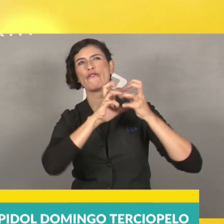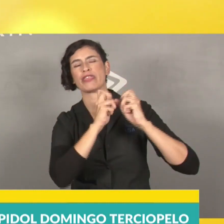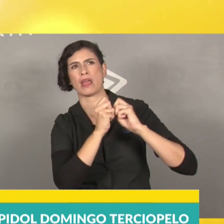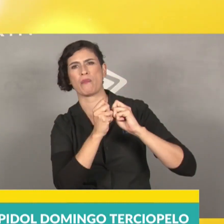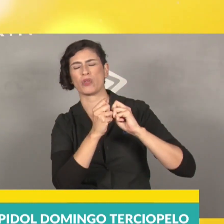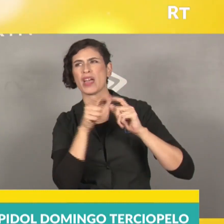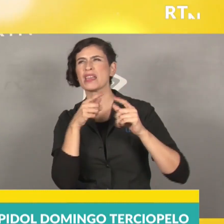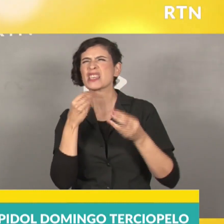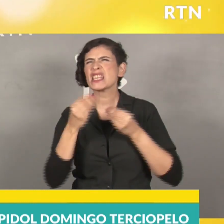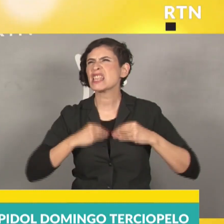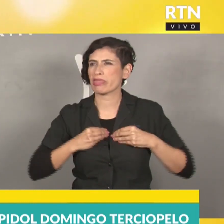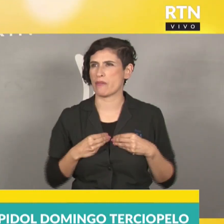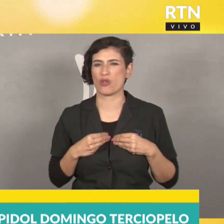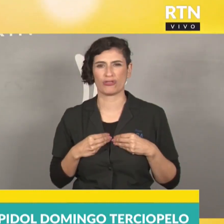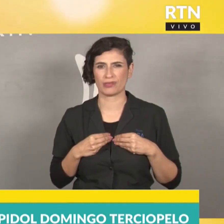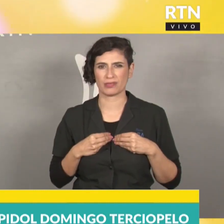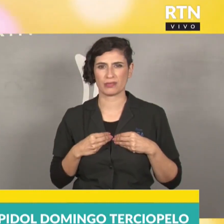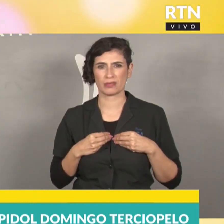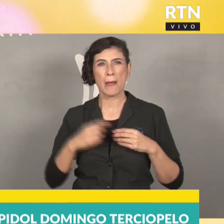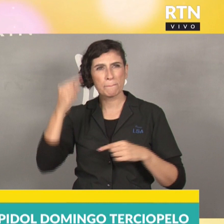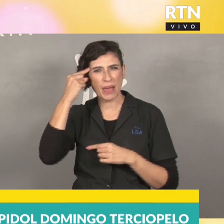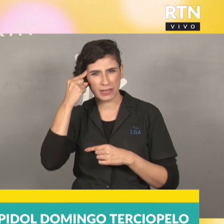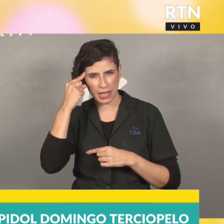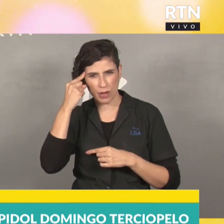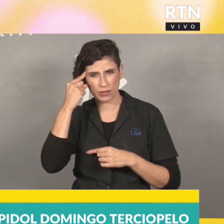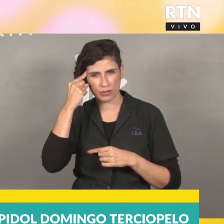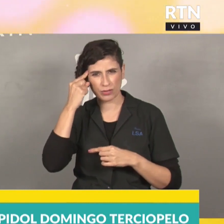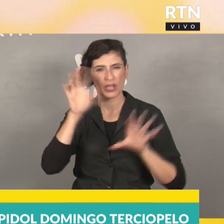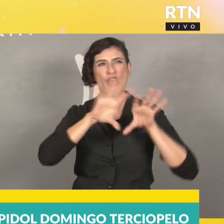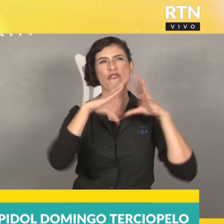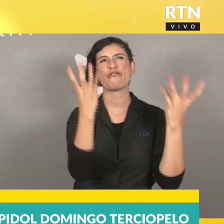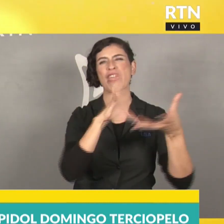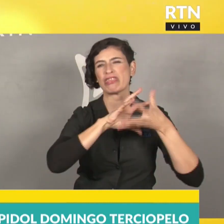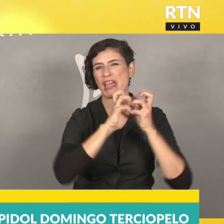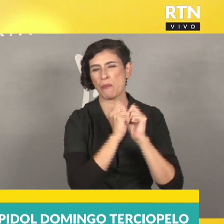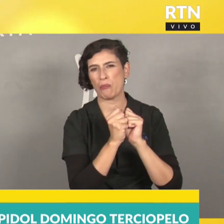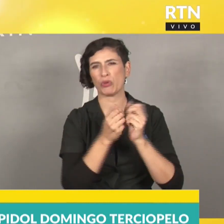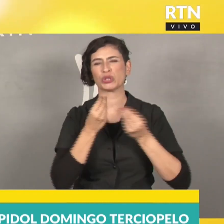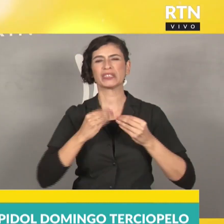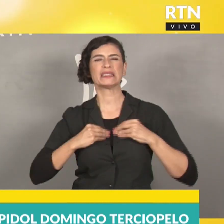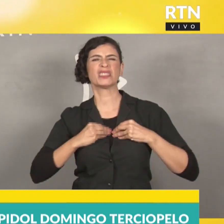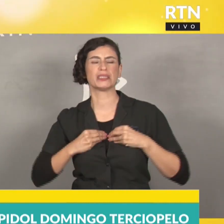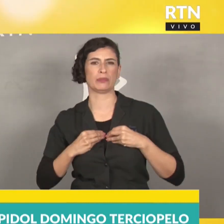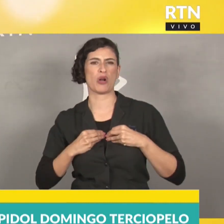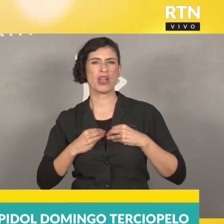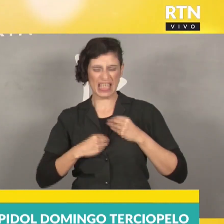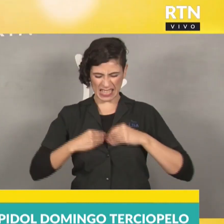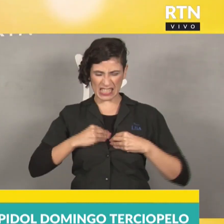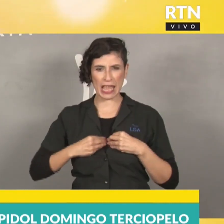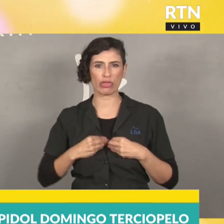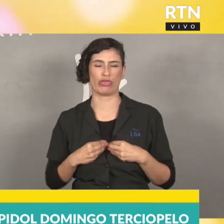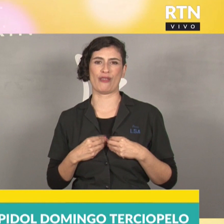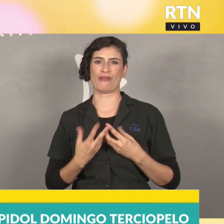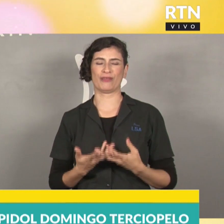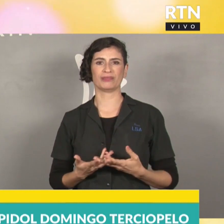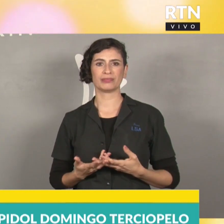empiezan a aparecer personajes, empiezan a aparecer líneas de texto, de diálogo. Bien. Y nosotros como coordinadores, como